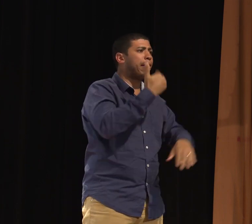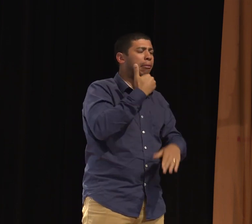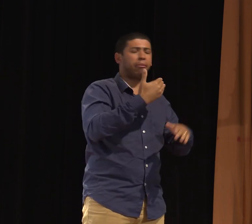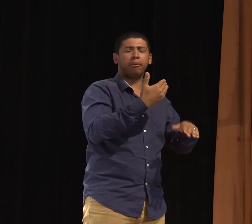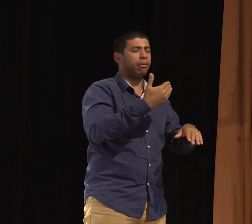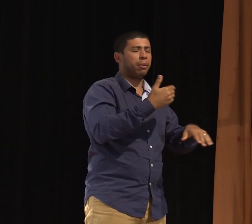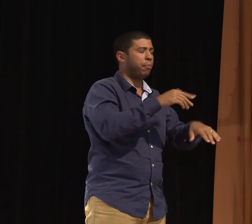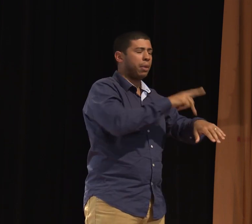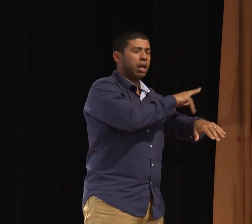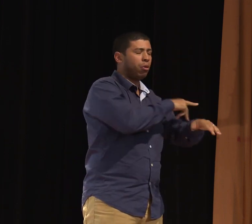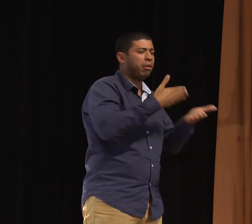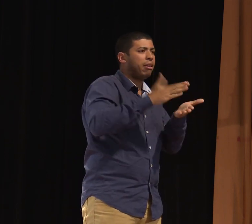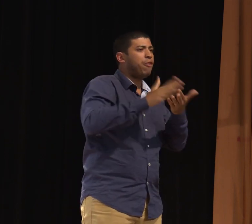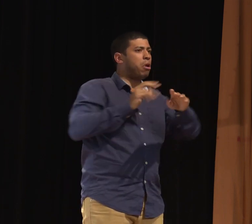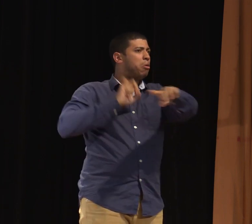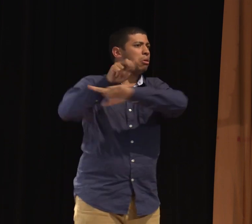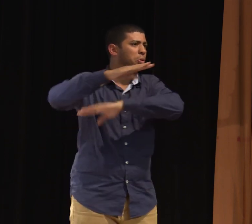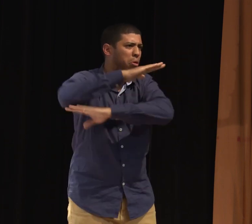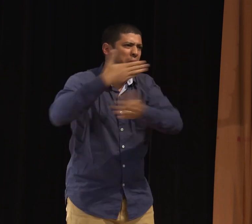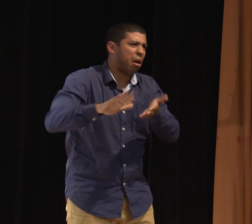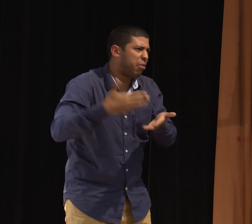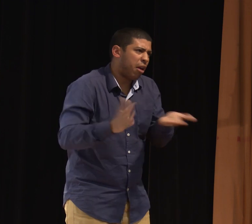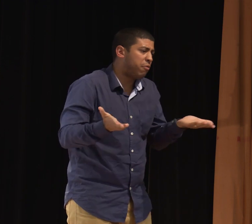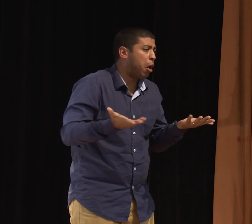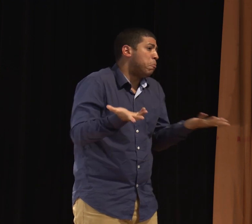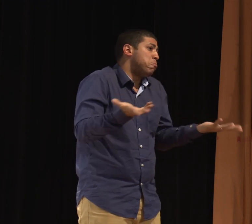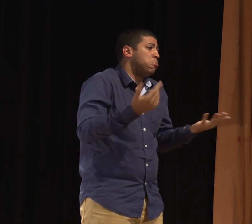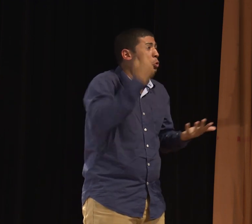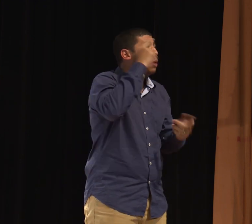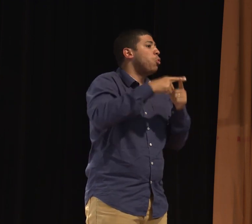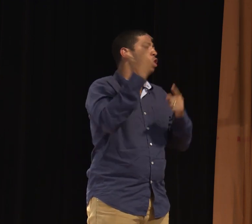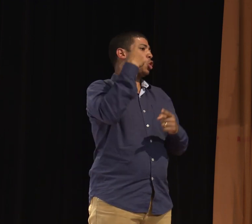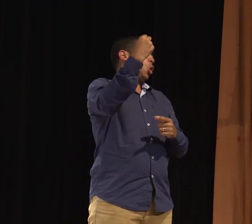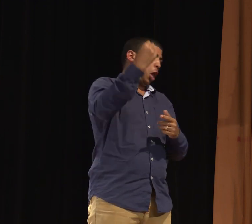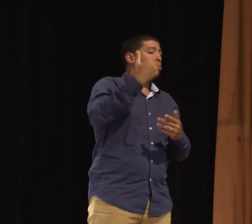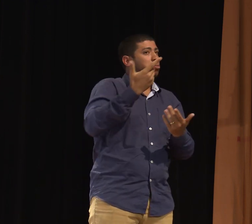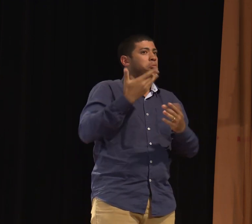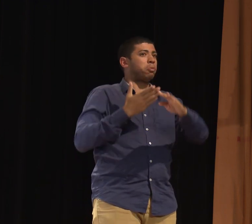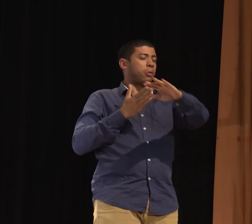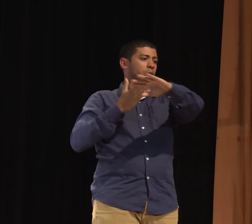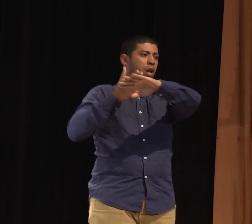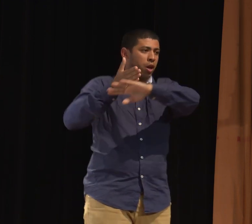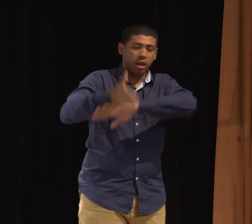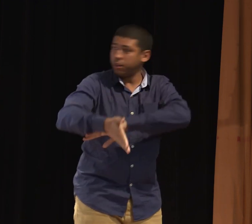de ciência. E então eu pensei, poxa, eu como pedagogo trabalhar num espaço desse, num lugar tão importante, por que eu fui escolhido,